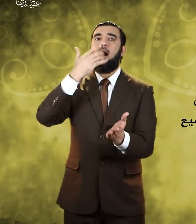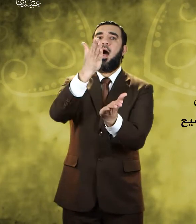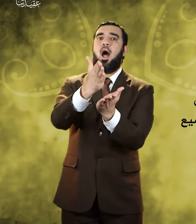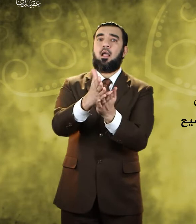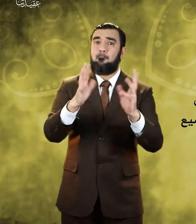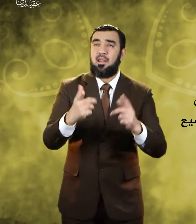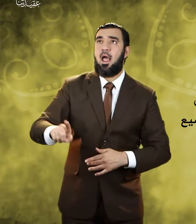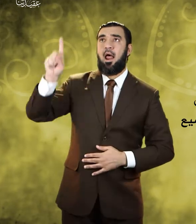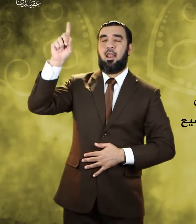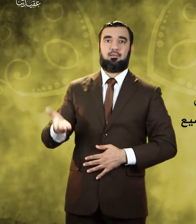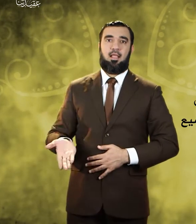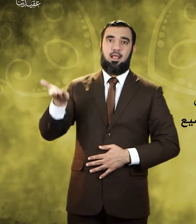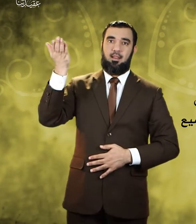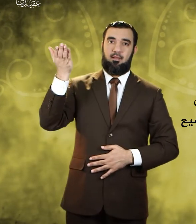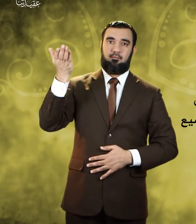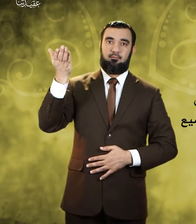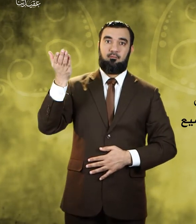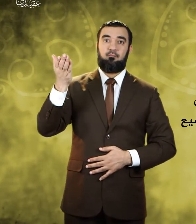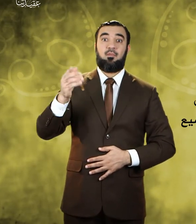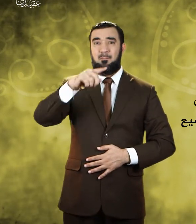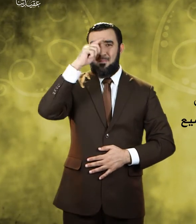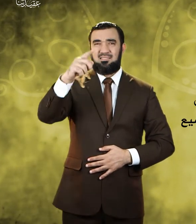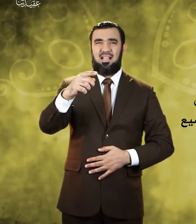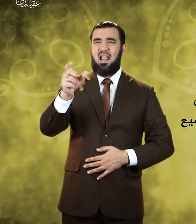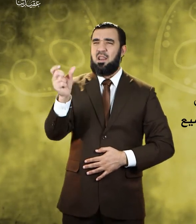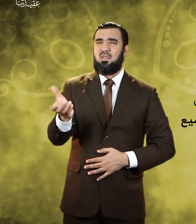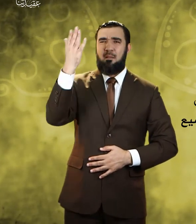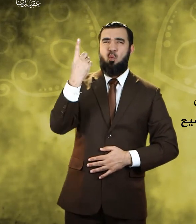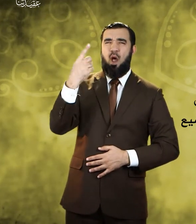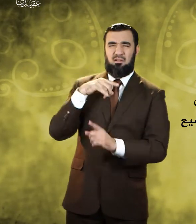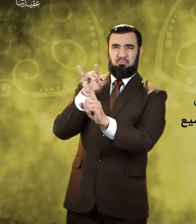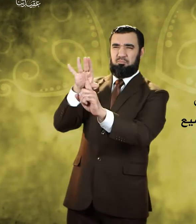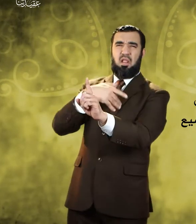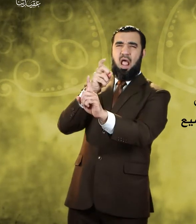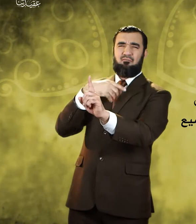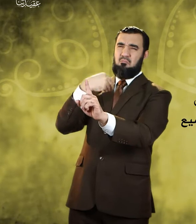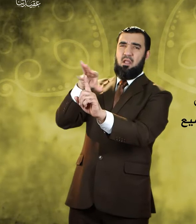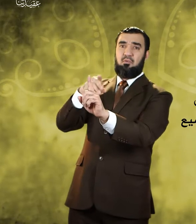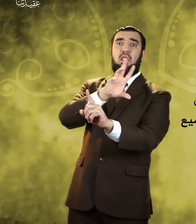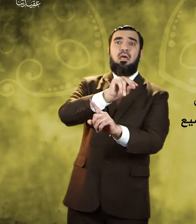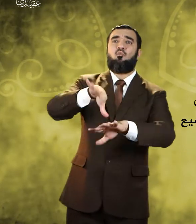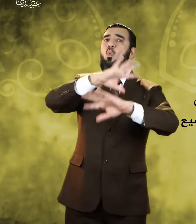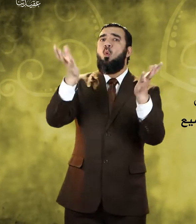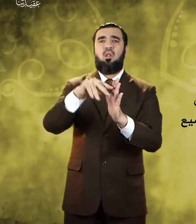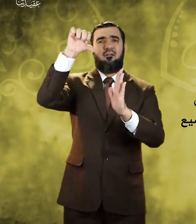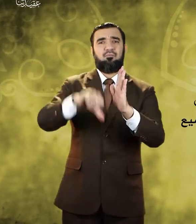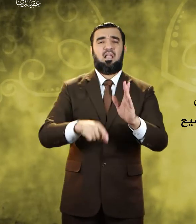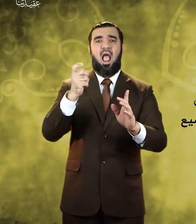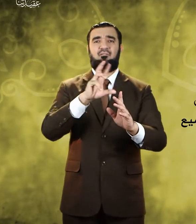والرسل حق من الله تعالى فمن كفر برسالة واحد منهم فقد